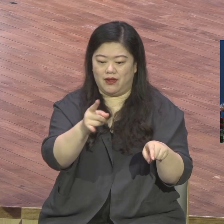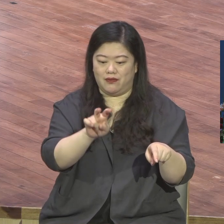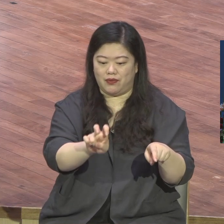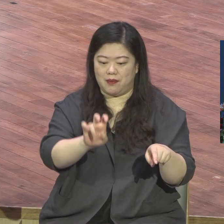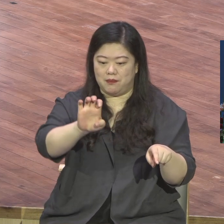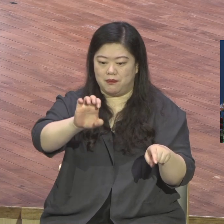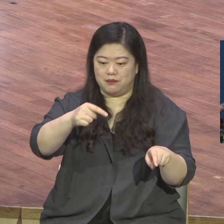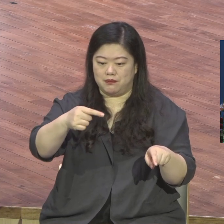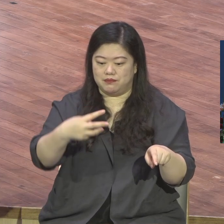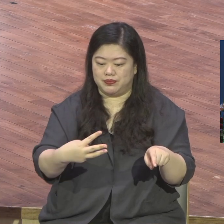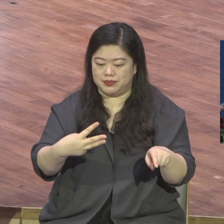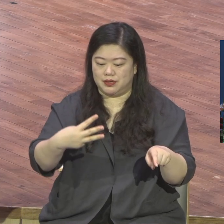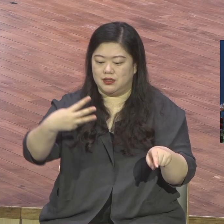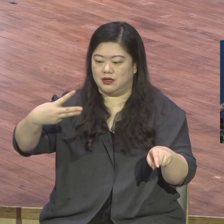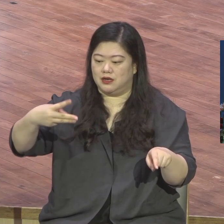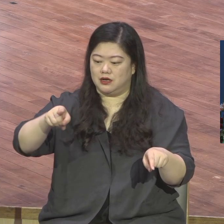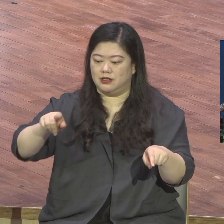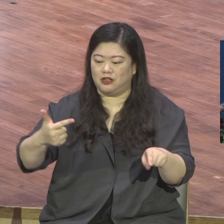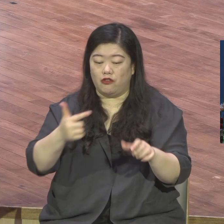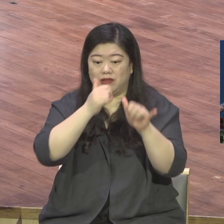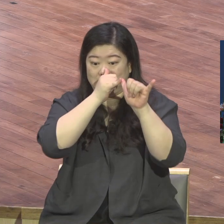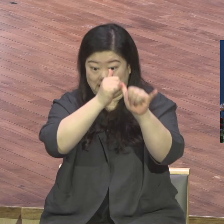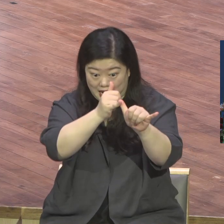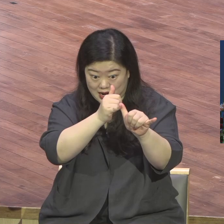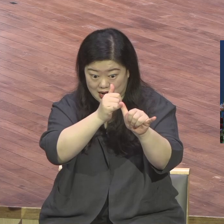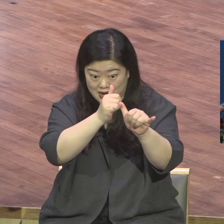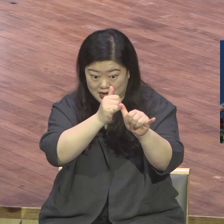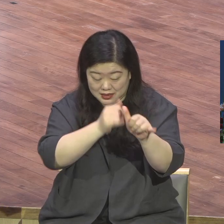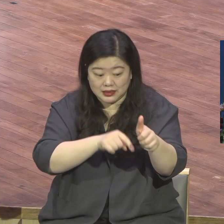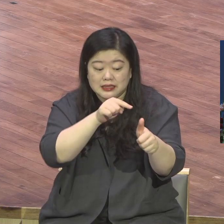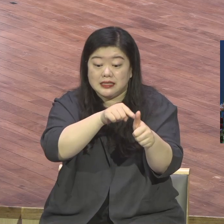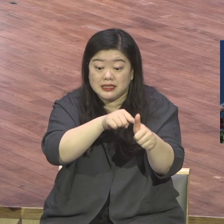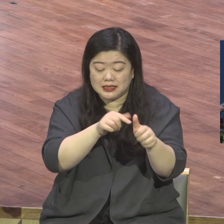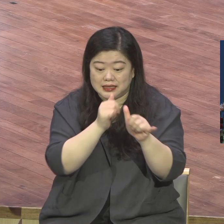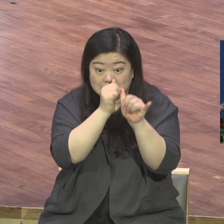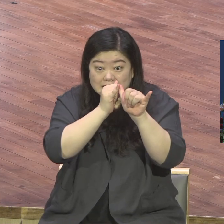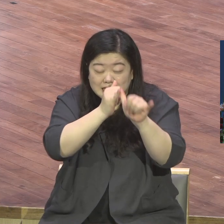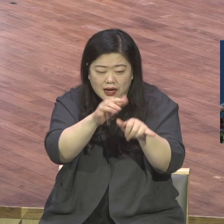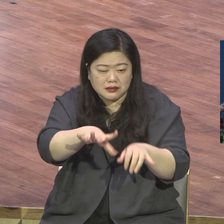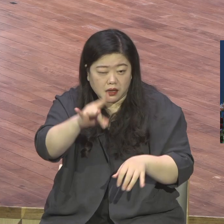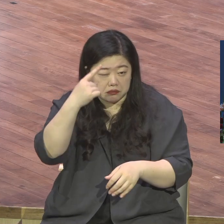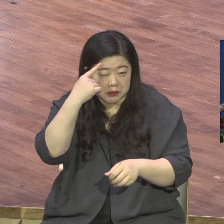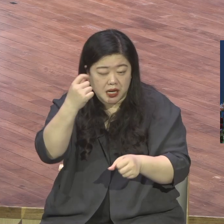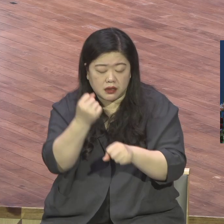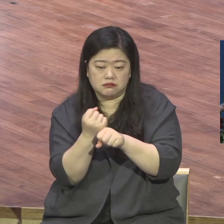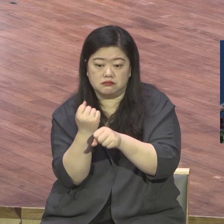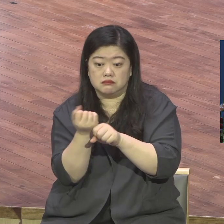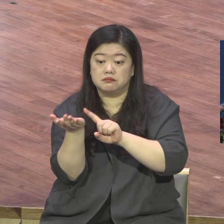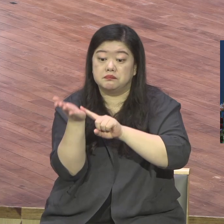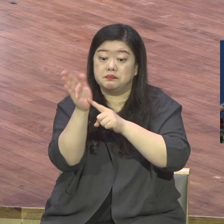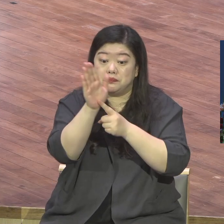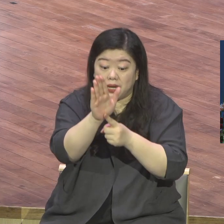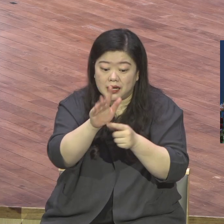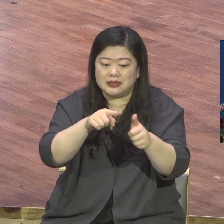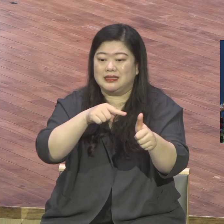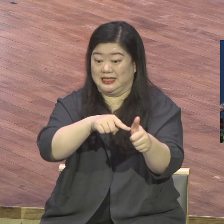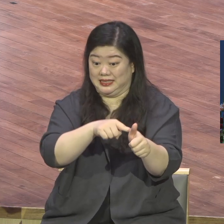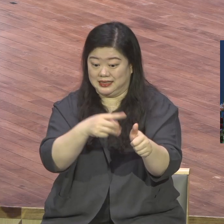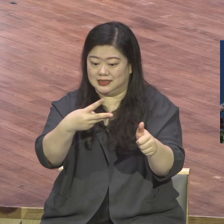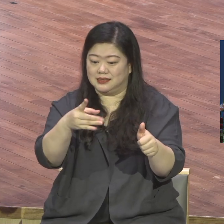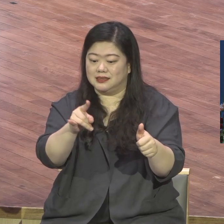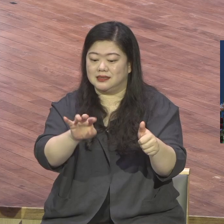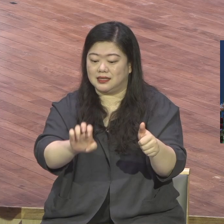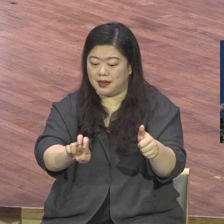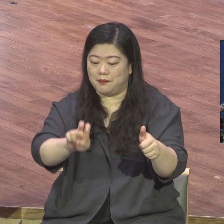행복한 변화로 이끄는 내 삶의 기관차라는 부제가 붙었는데 템플턴은 월스트리트의